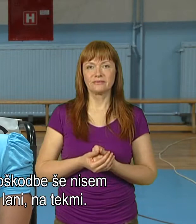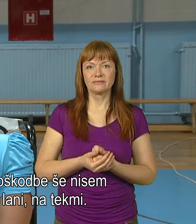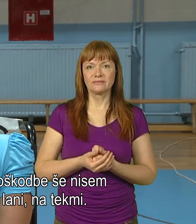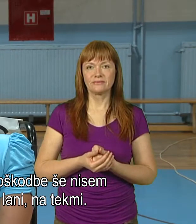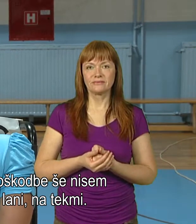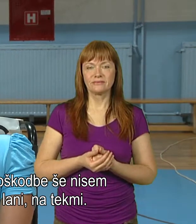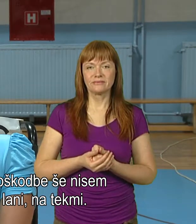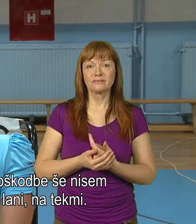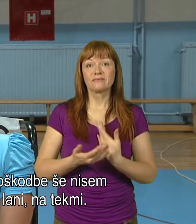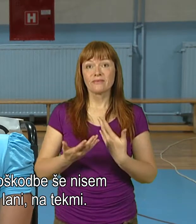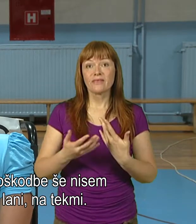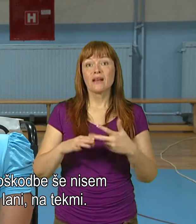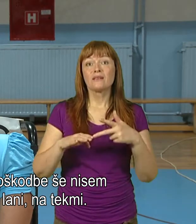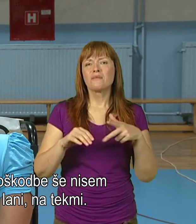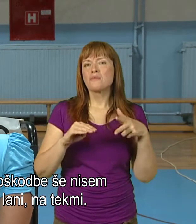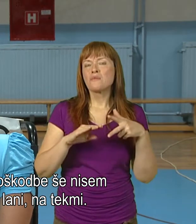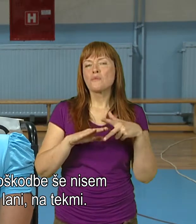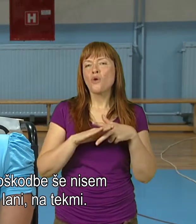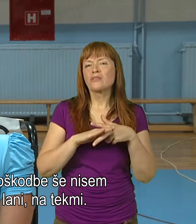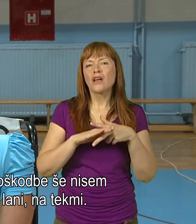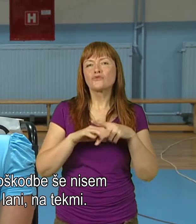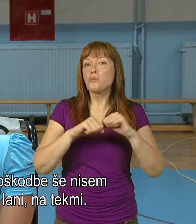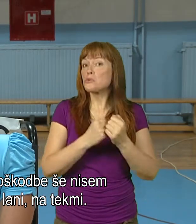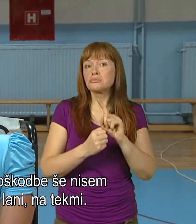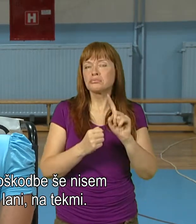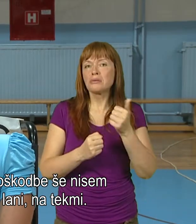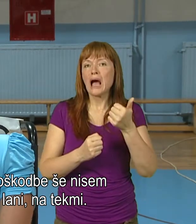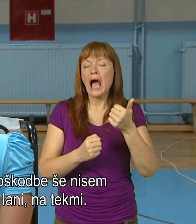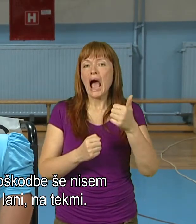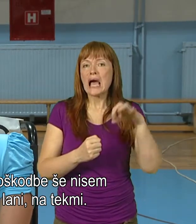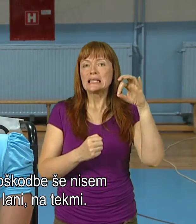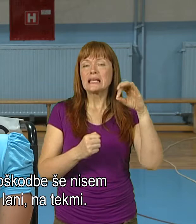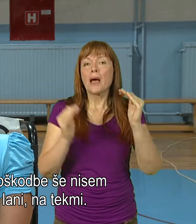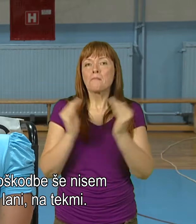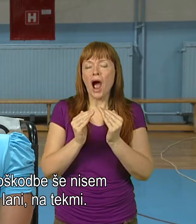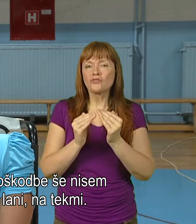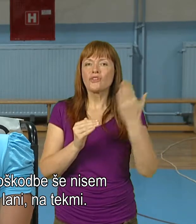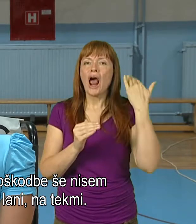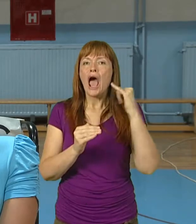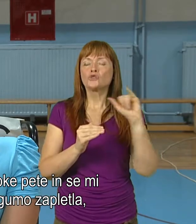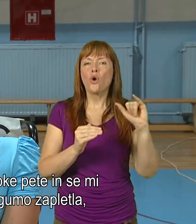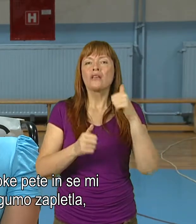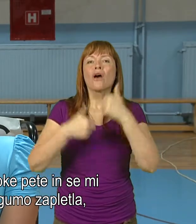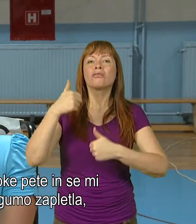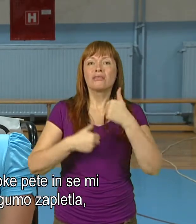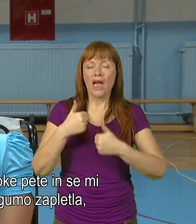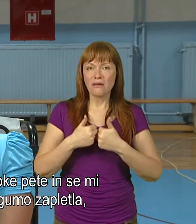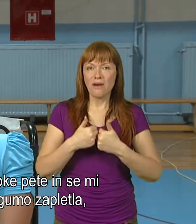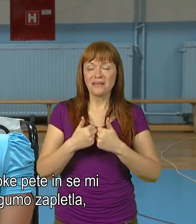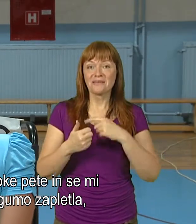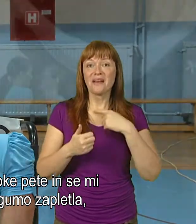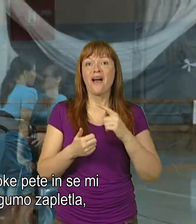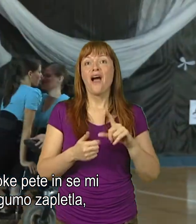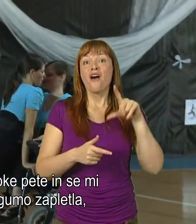Večje poškodbe ne, edina manjša je bila samo lani na tekmi, pač visoke pete,